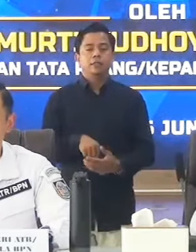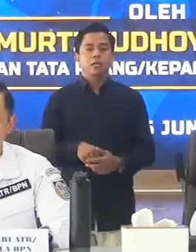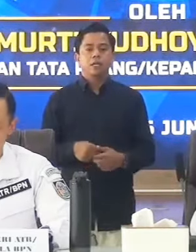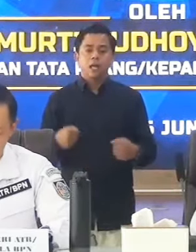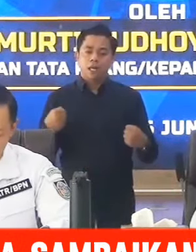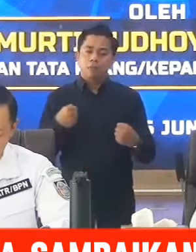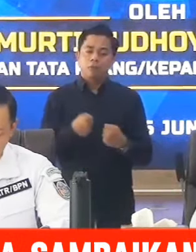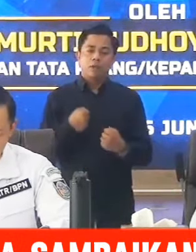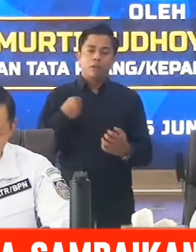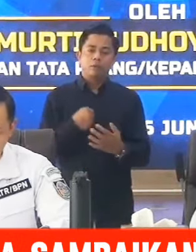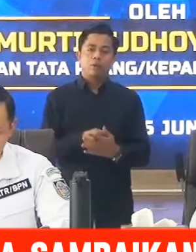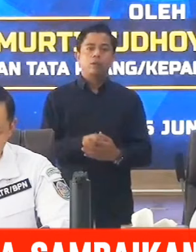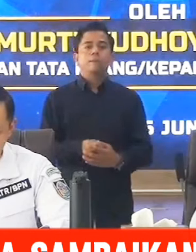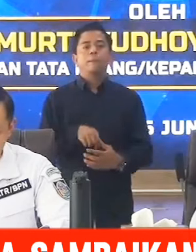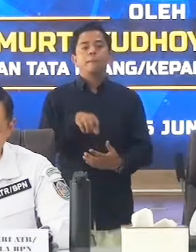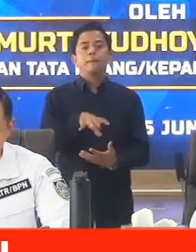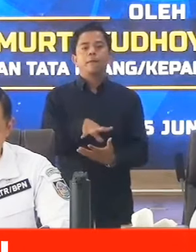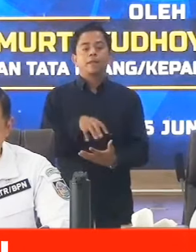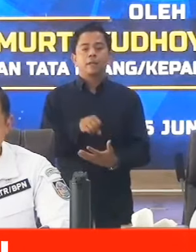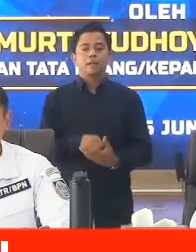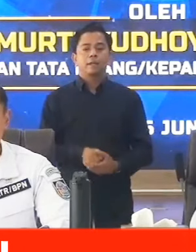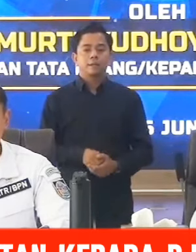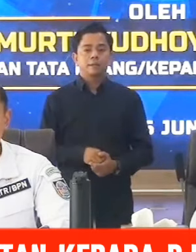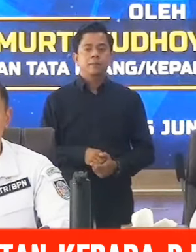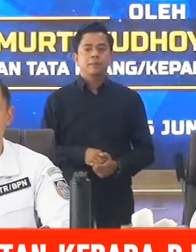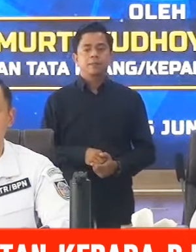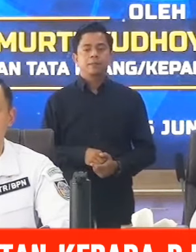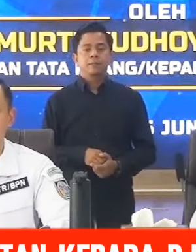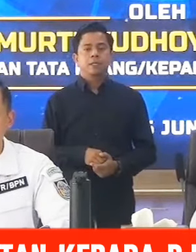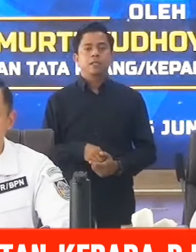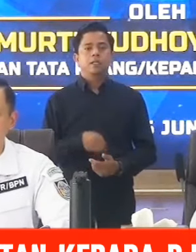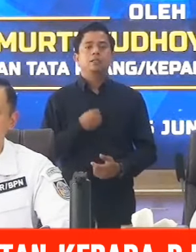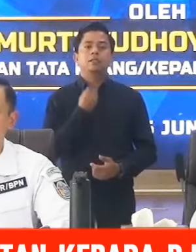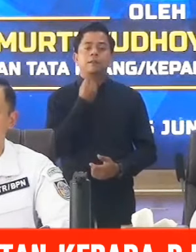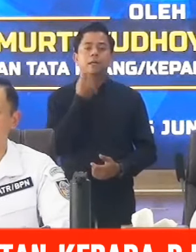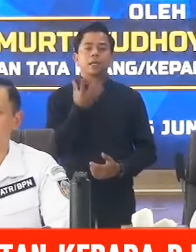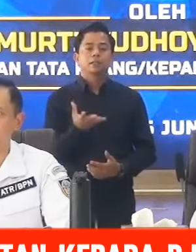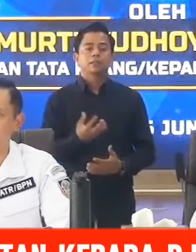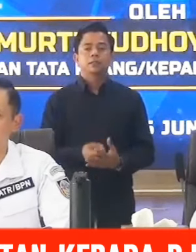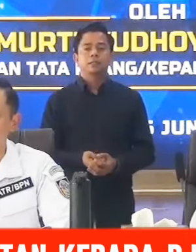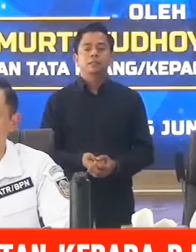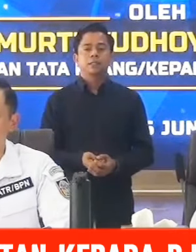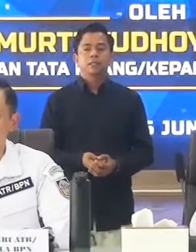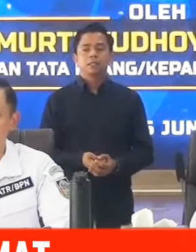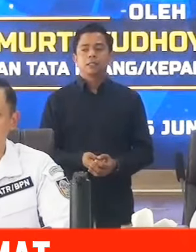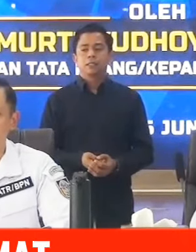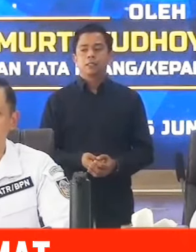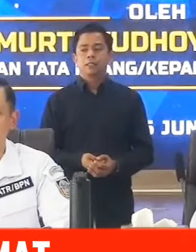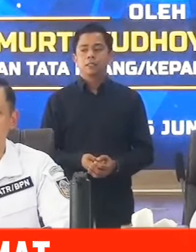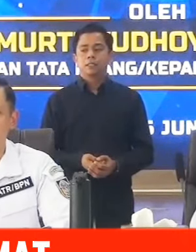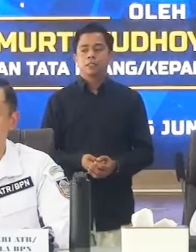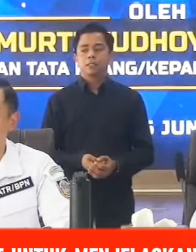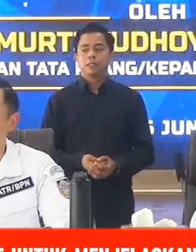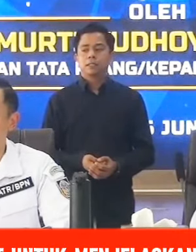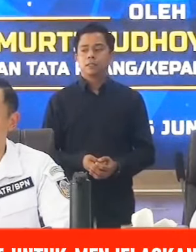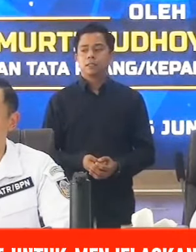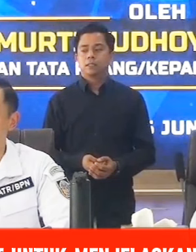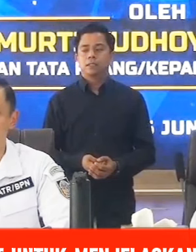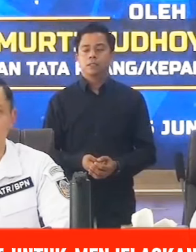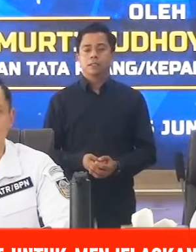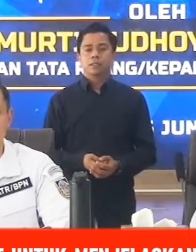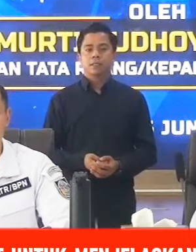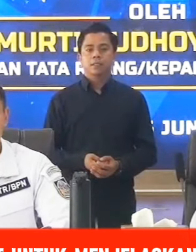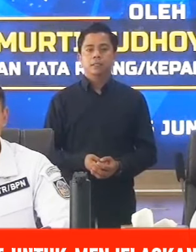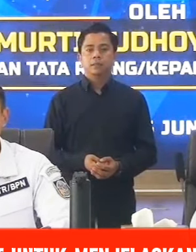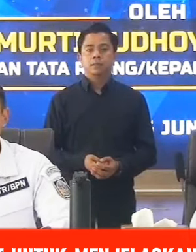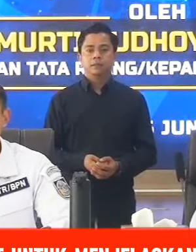tanah. Itulah yang dapat saya sampaikan. Setelah ini saya berikan kesempatan kepada Dirjen Polisi Arief Rahmat selaku Ketua